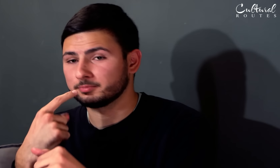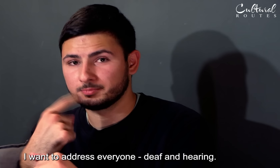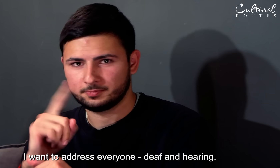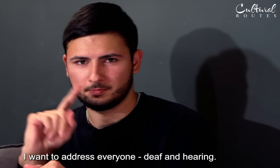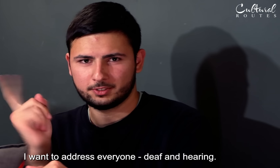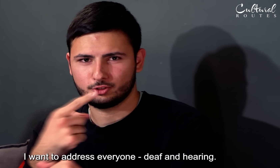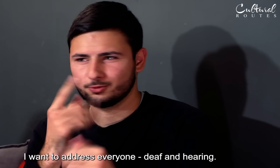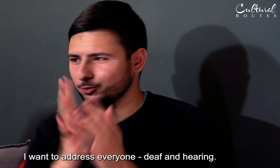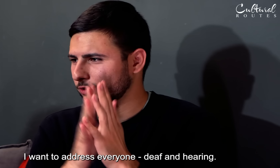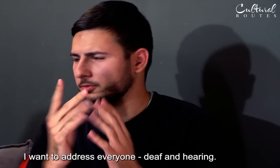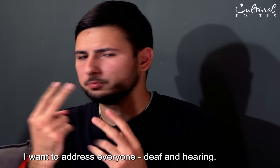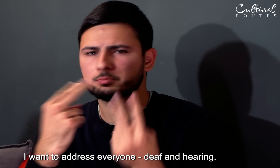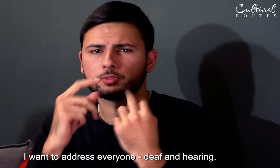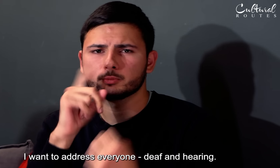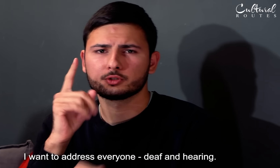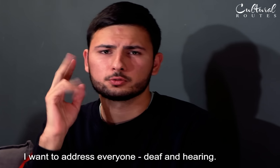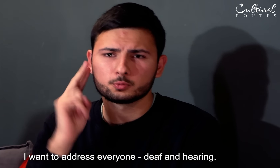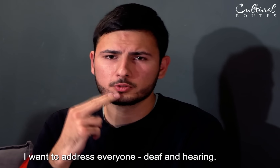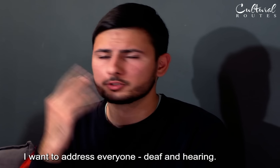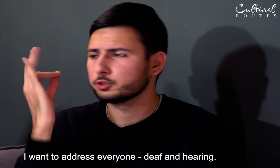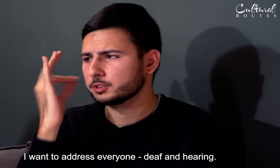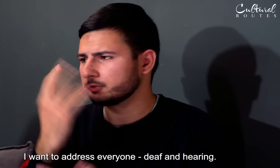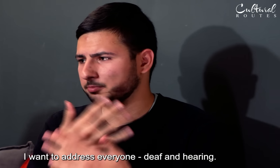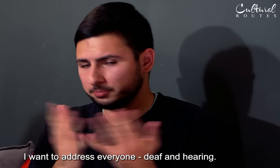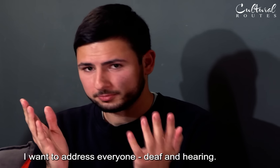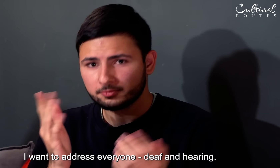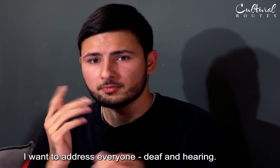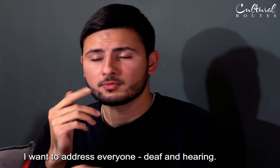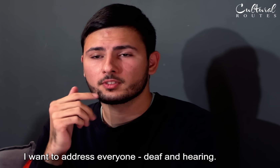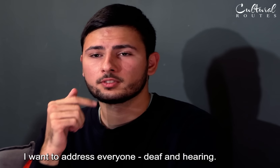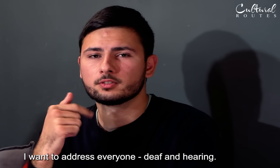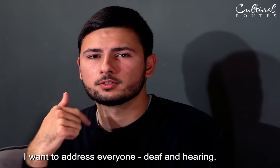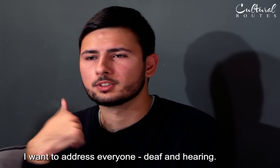Бих искал да се обърна към всички глухи, чуващи.